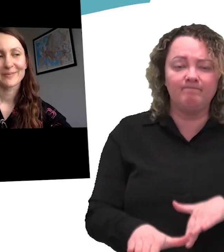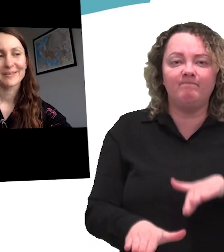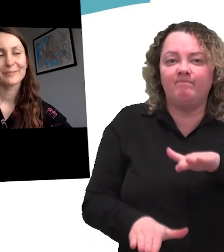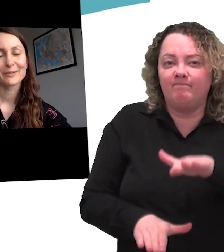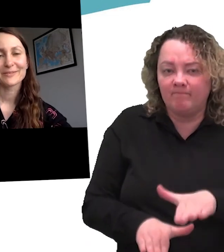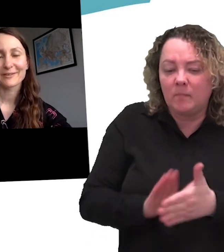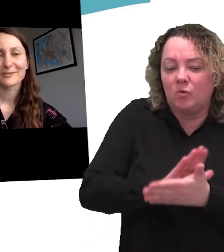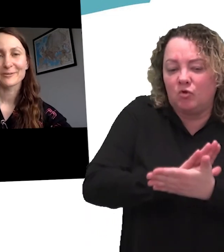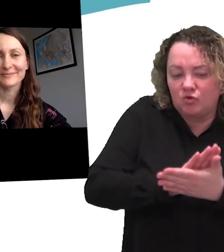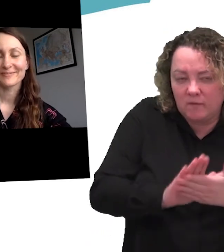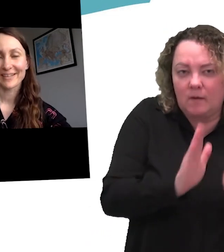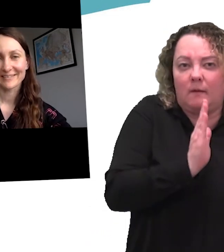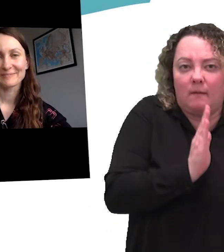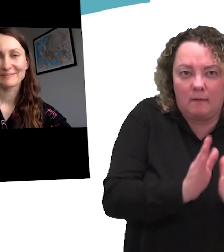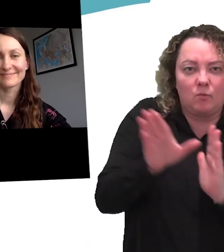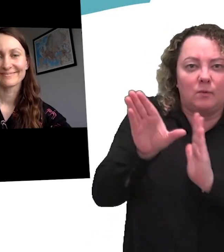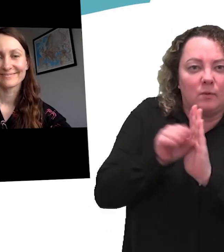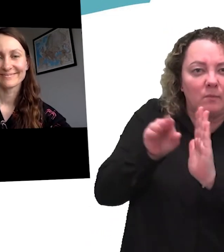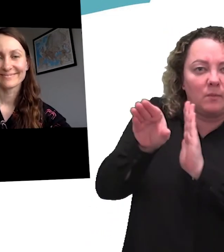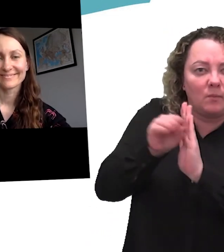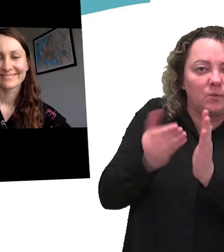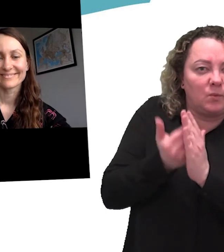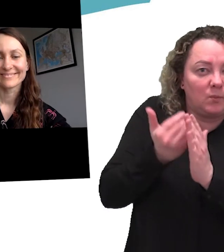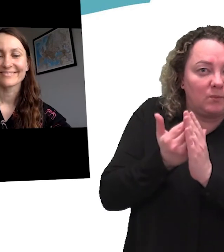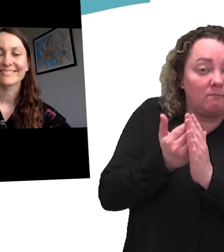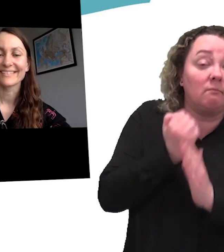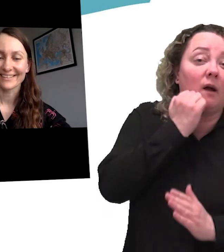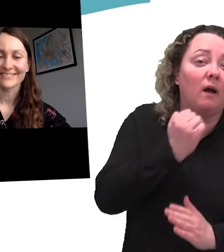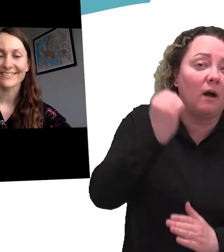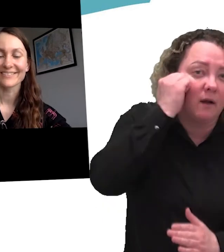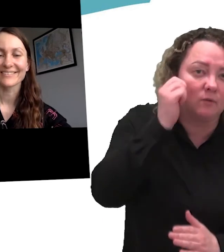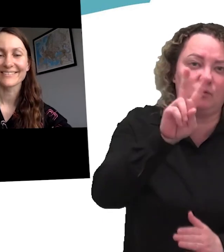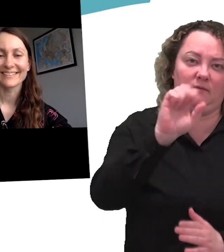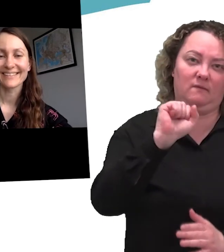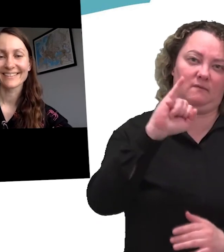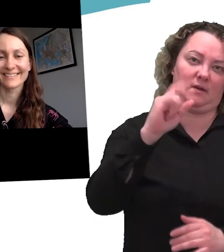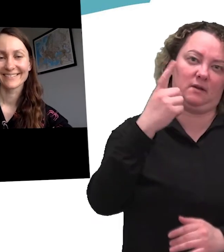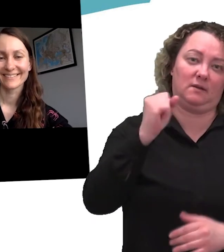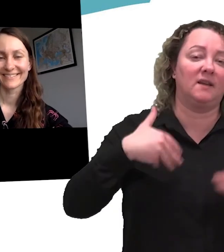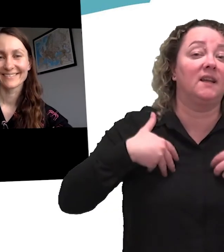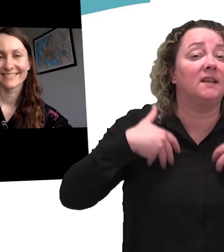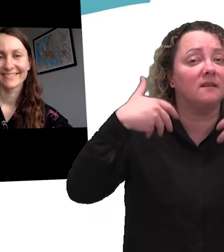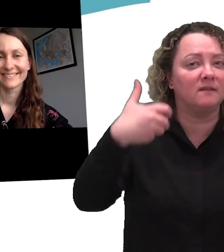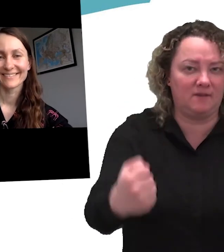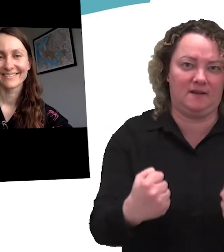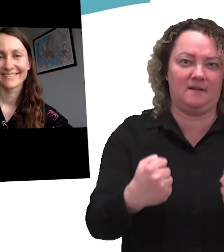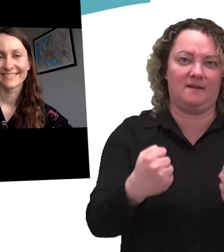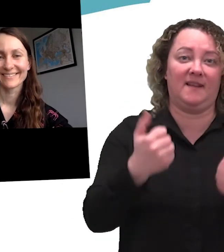Labai jums ačiū, Vaido. Sveikata. Geros dienos, iki.